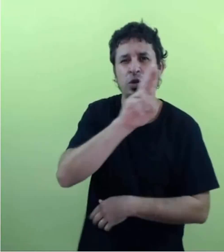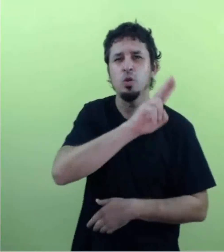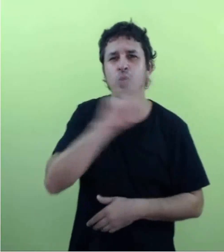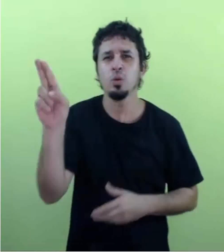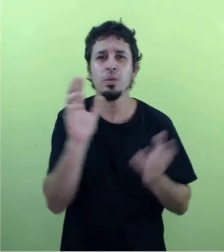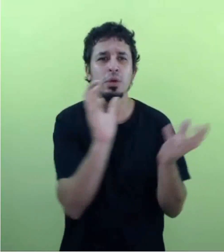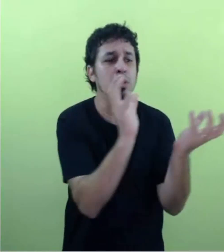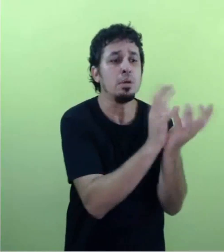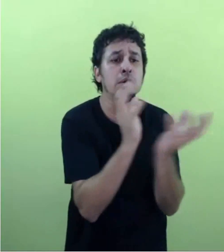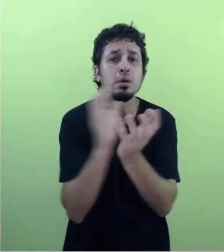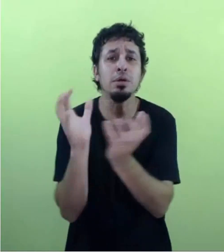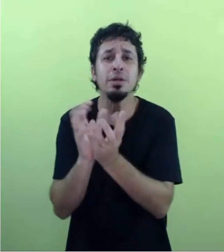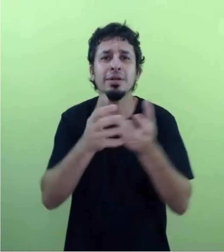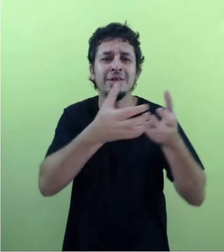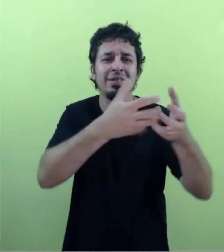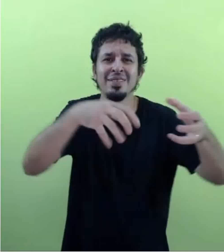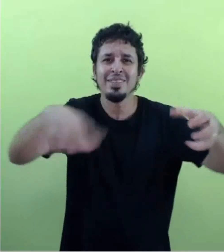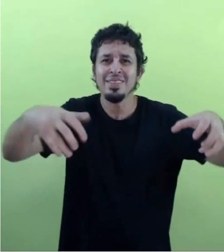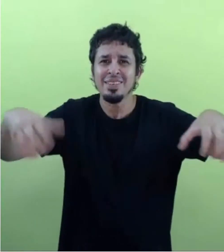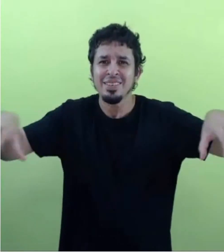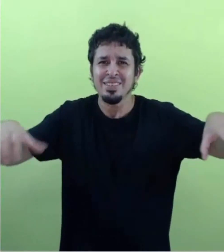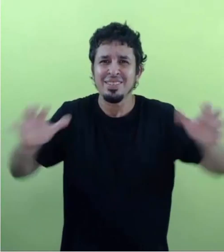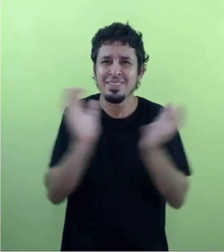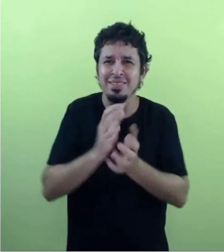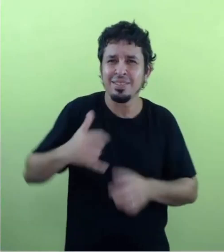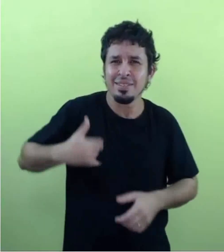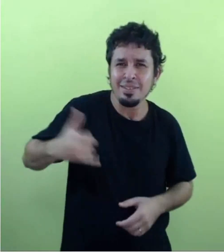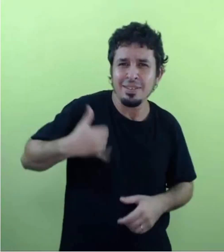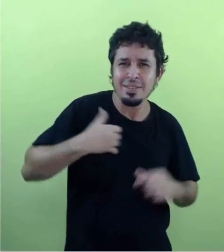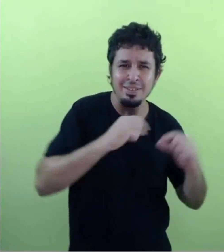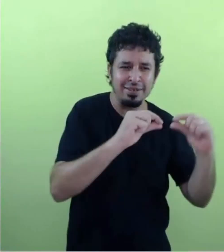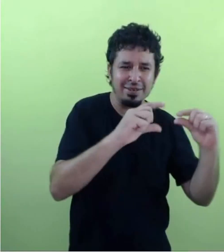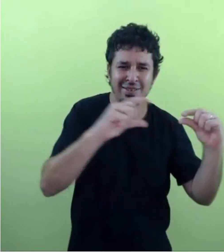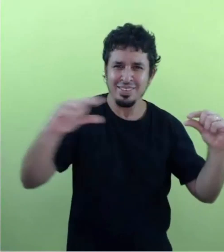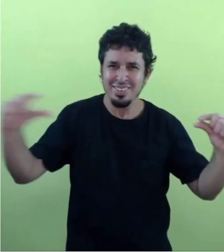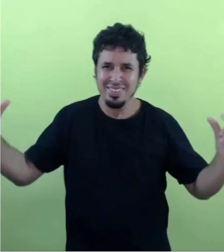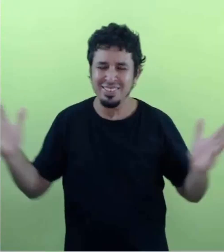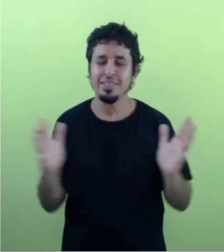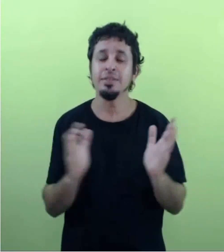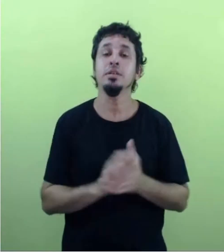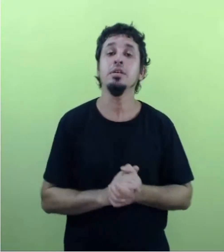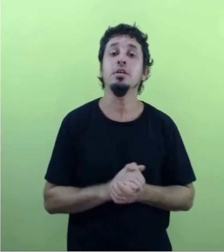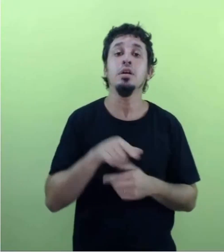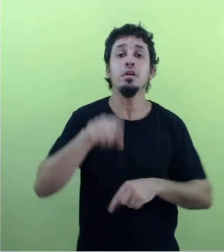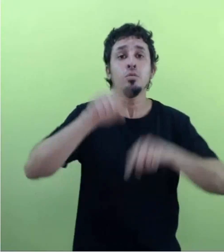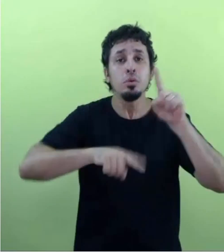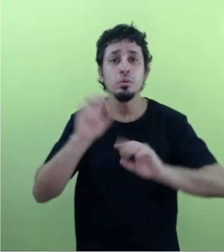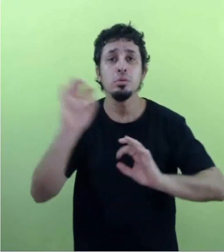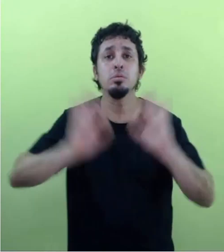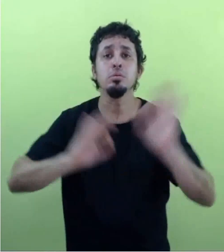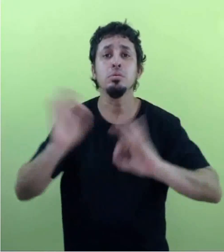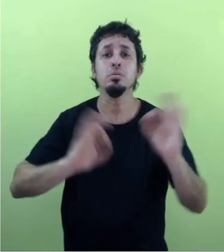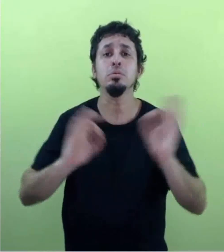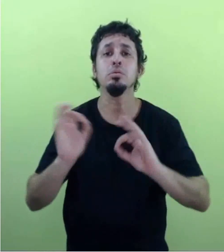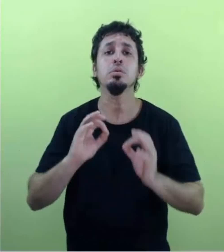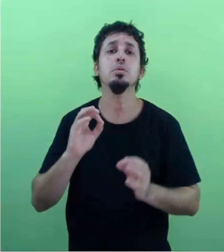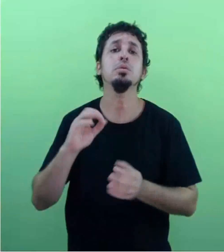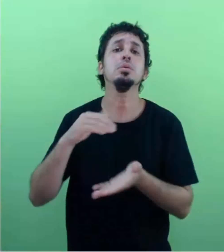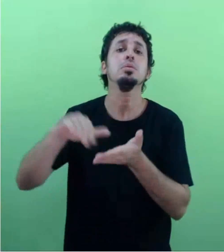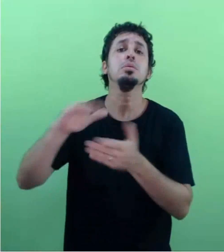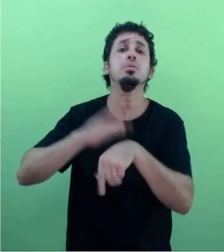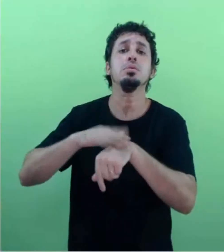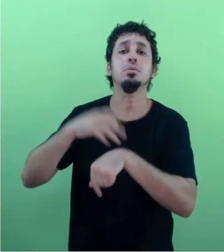orientações da publicação, a classificação indicativa na língua brasileira de sinais, material organizado